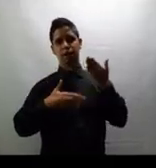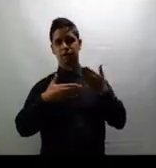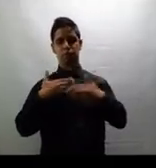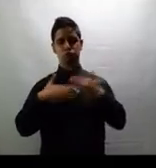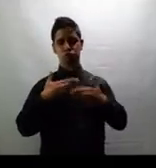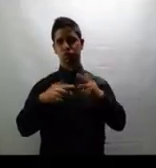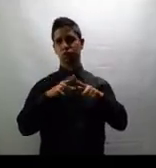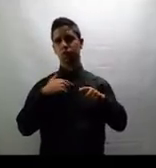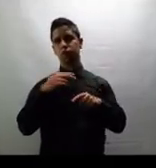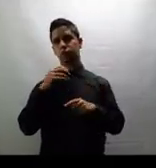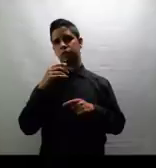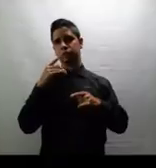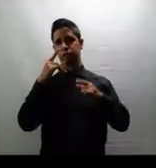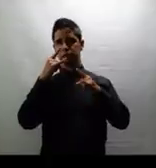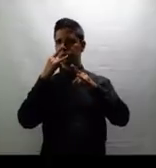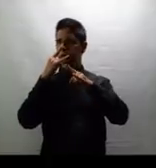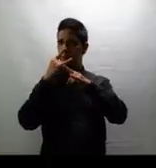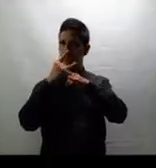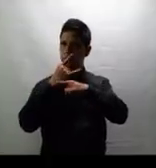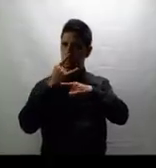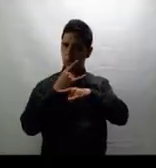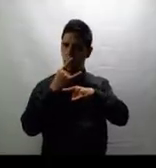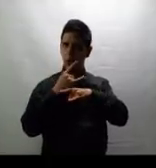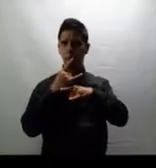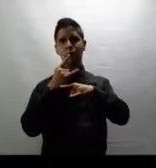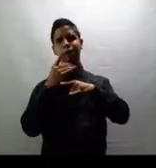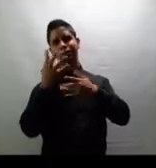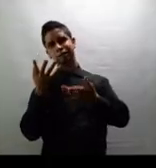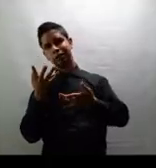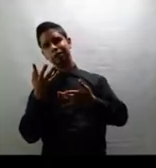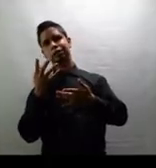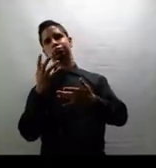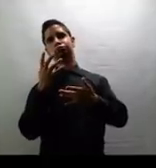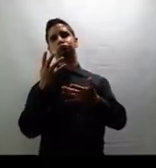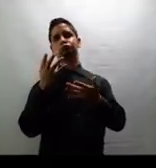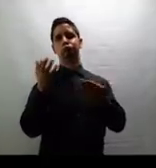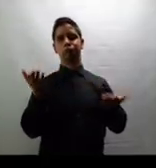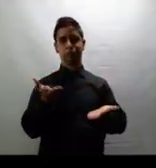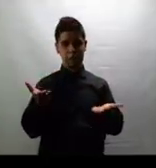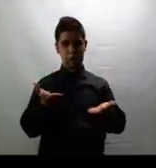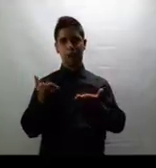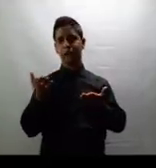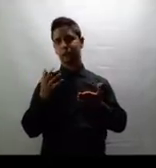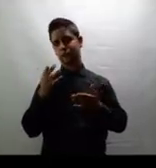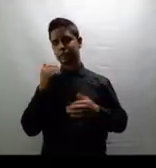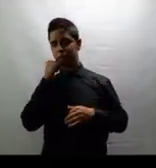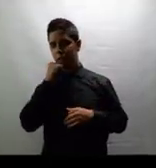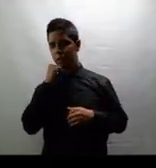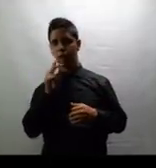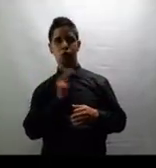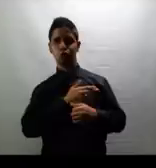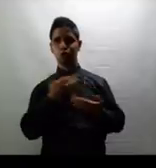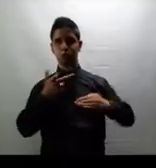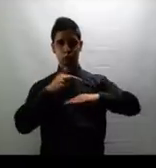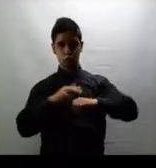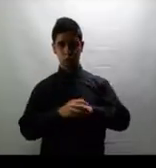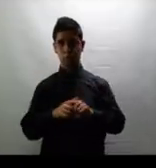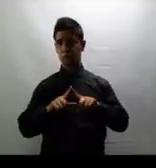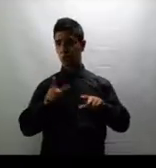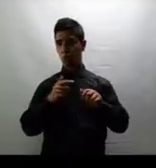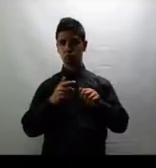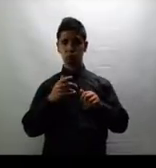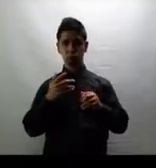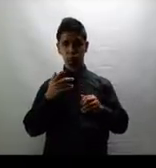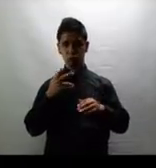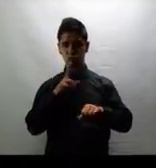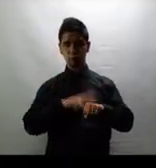cerca el el salazar y le acercamos desde el día a día nuestro más reciente aquí